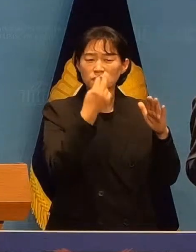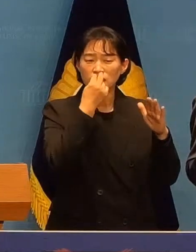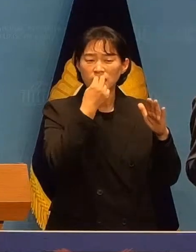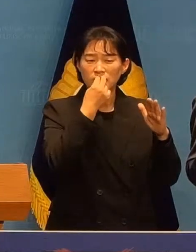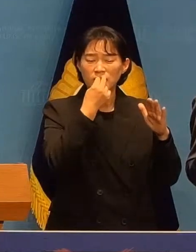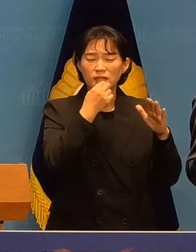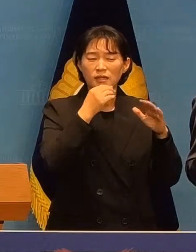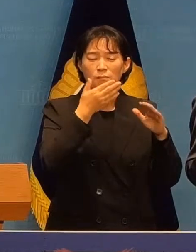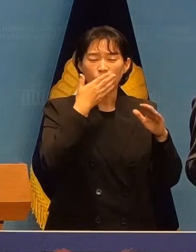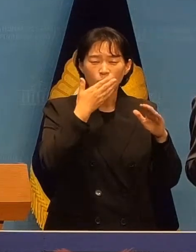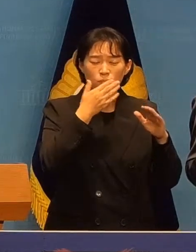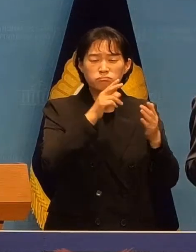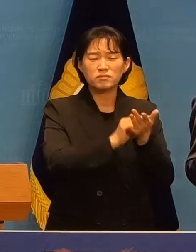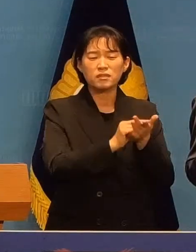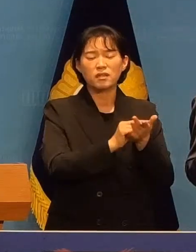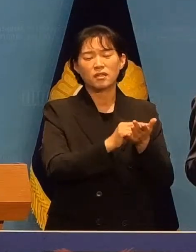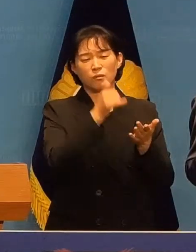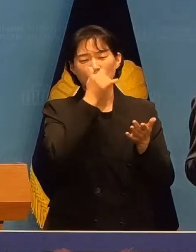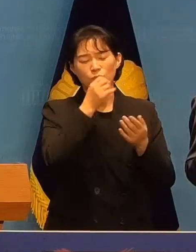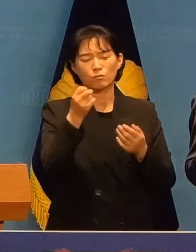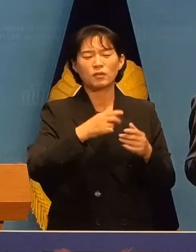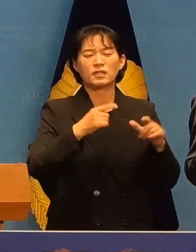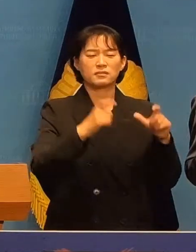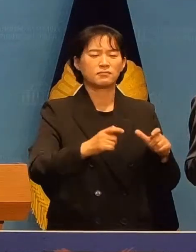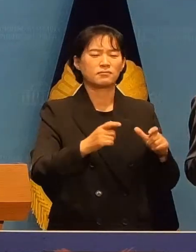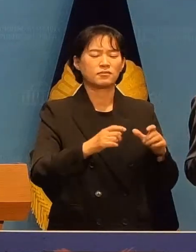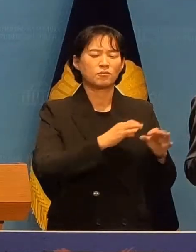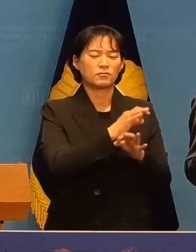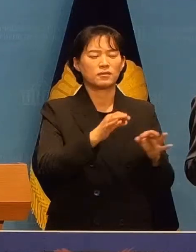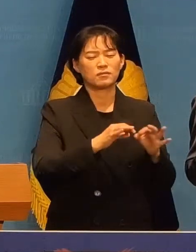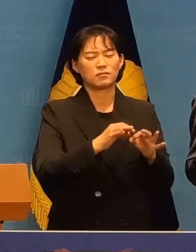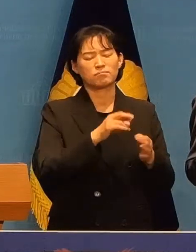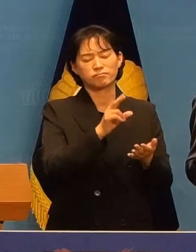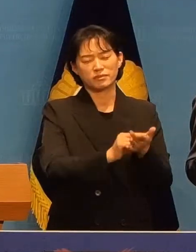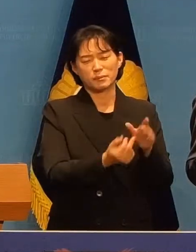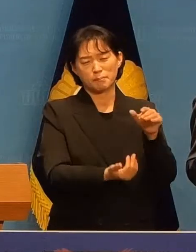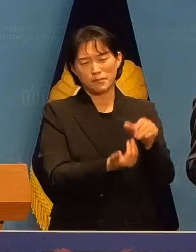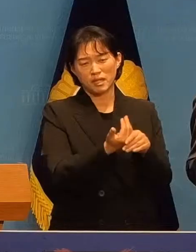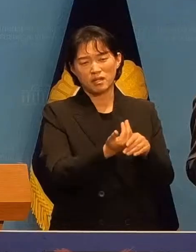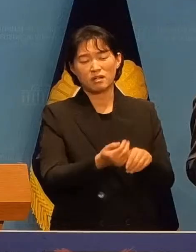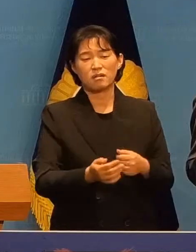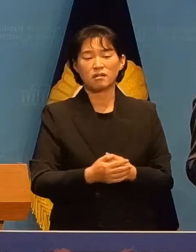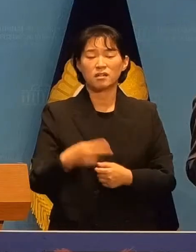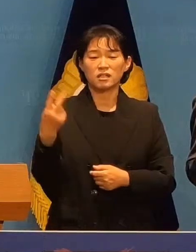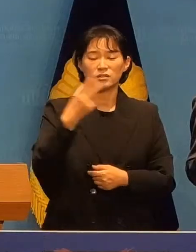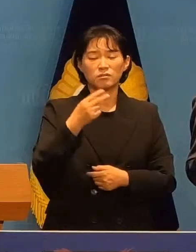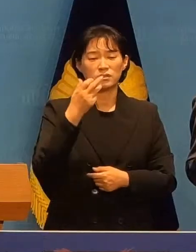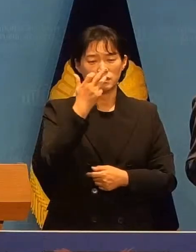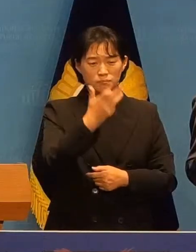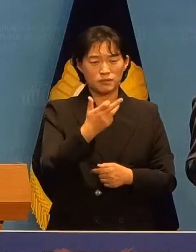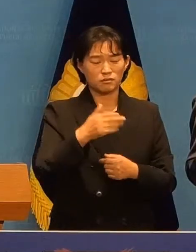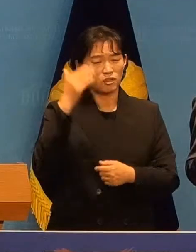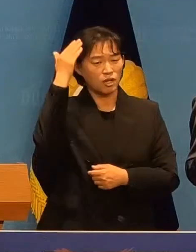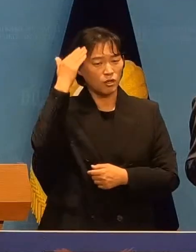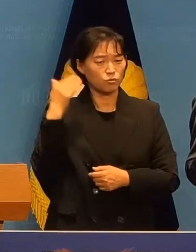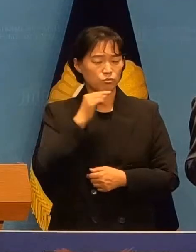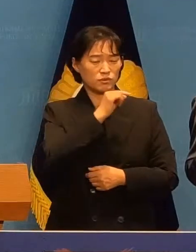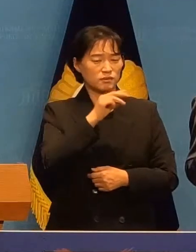흔들리고 이는 지역 경제에도 큰 타격을 줍니다. 2018년